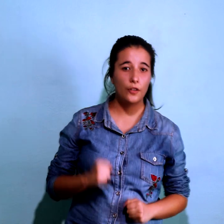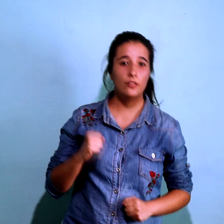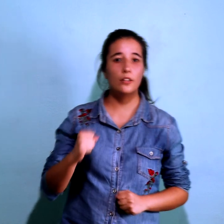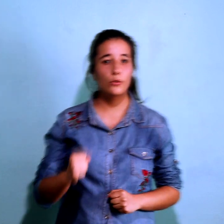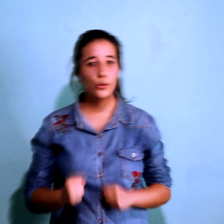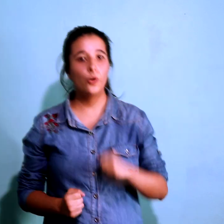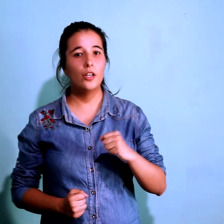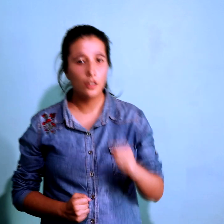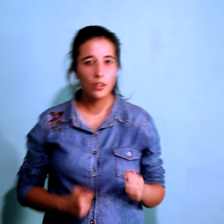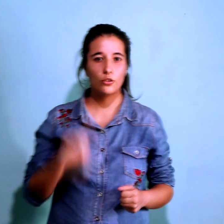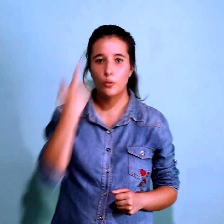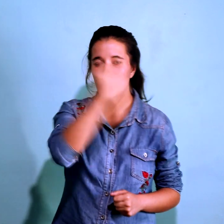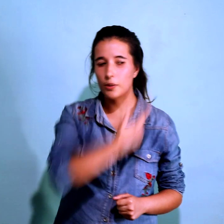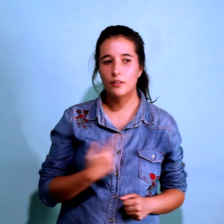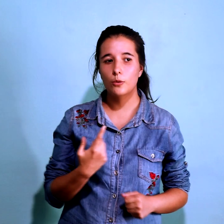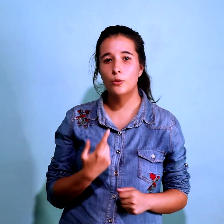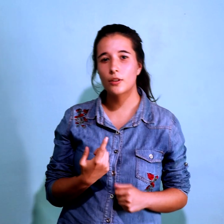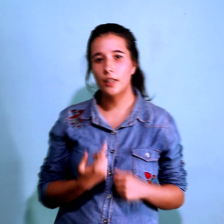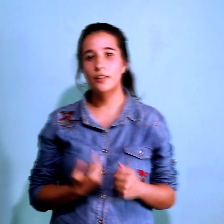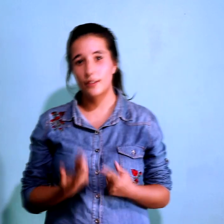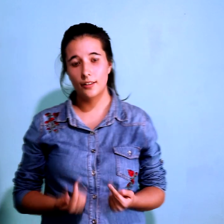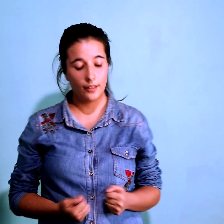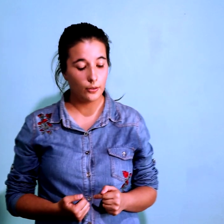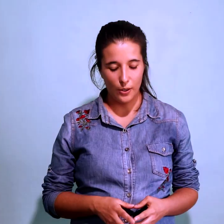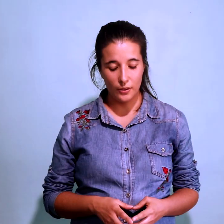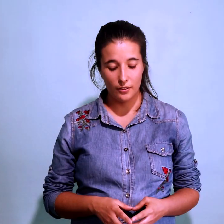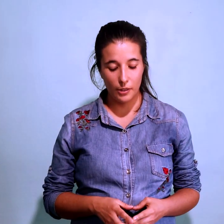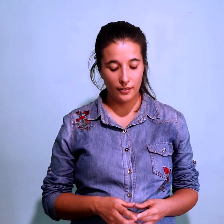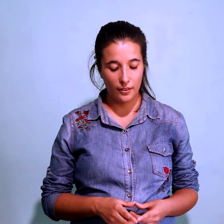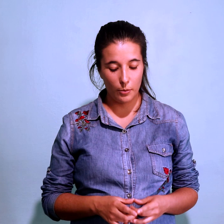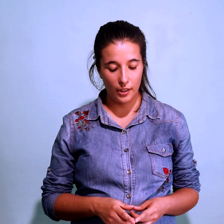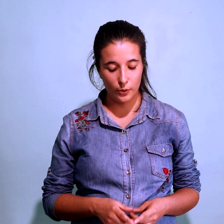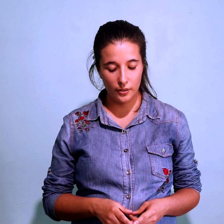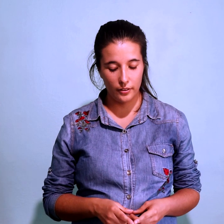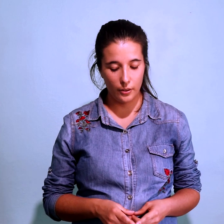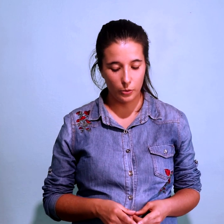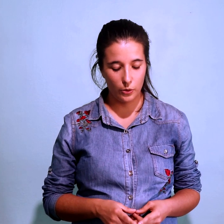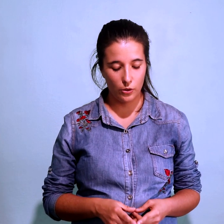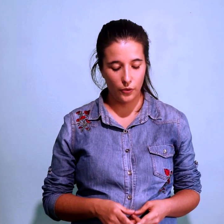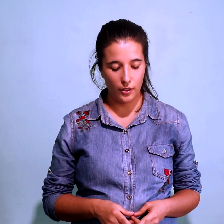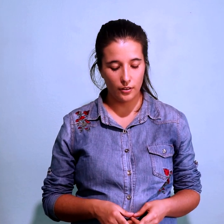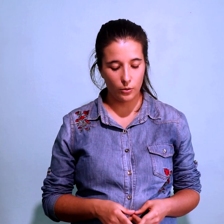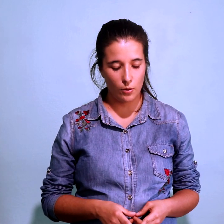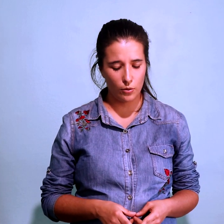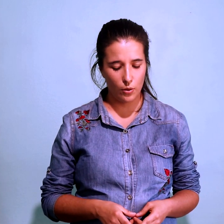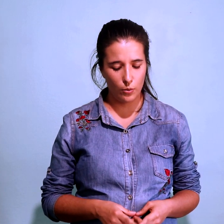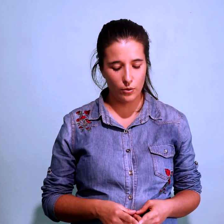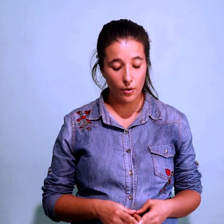faz sinal de correr, só com uma expressão que tu tá cansado. Outra semelhança também é que todas as línguas possuem diferenças quanto ao seu uso